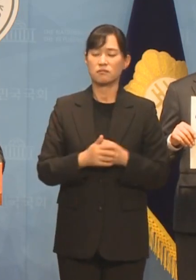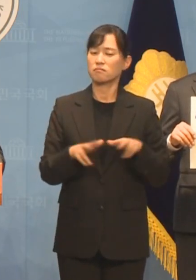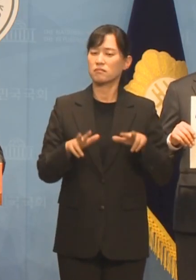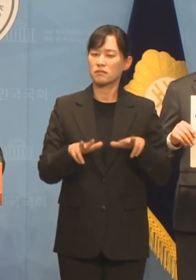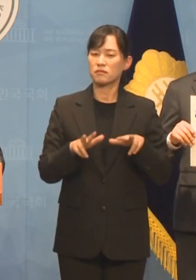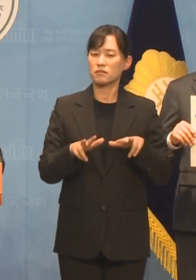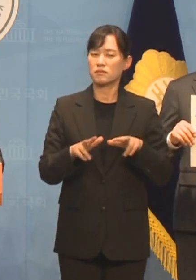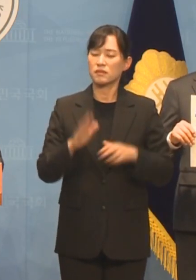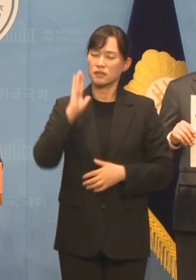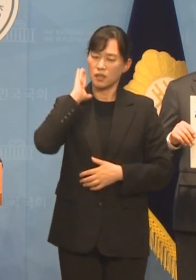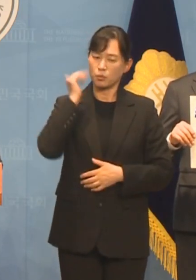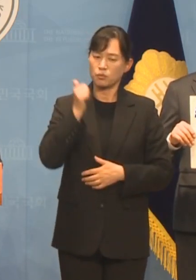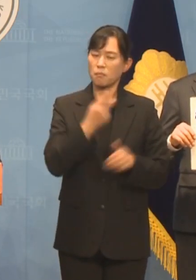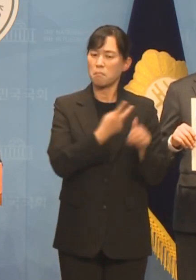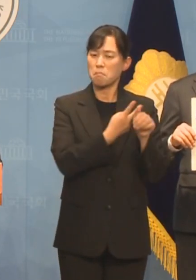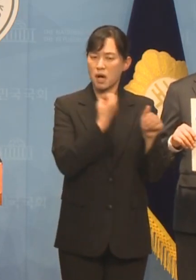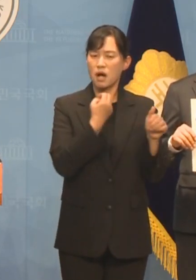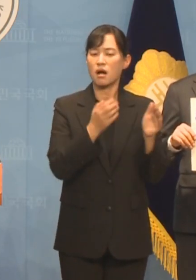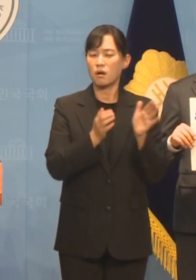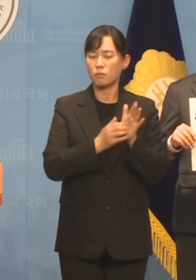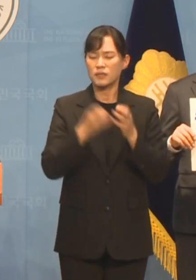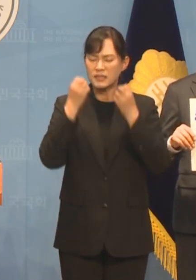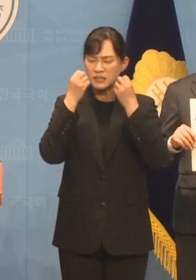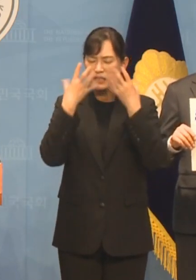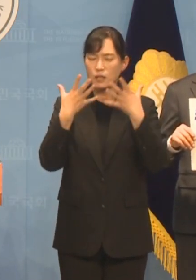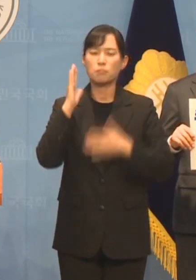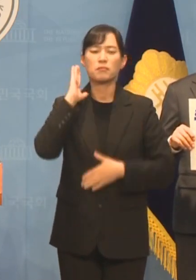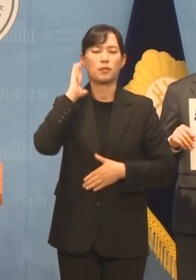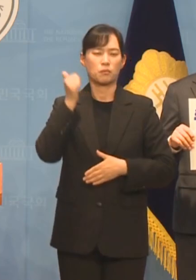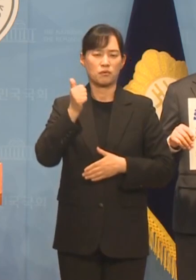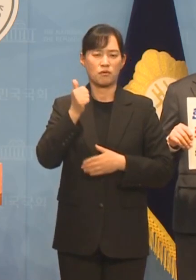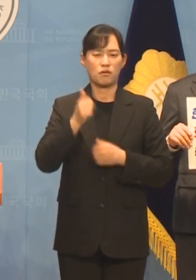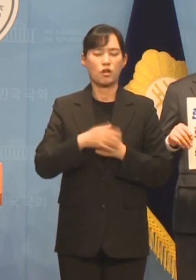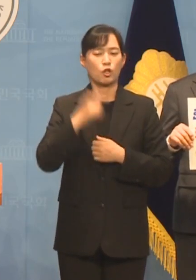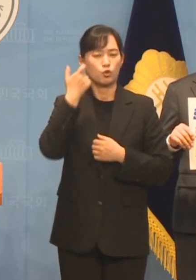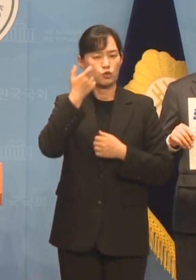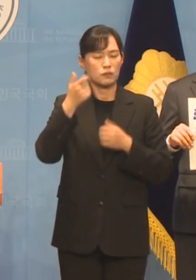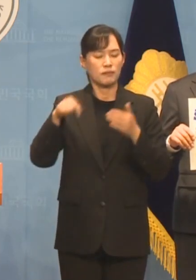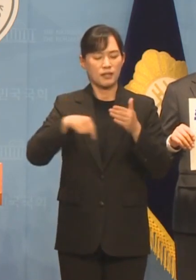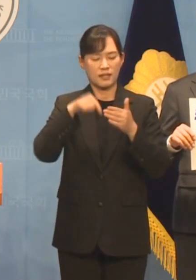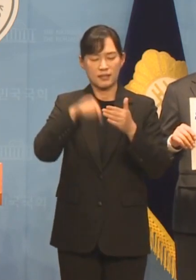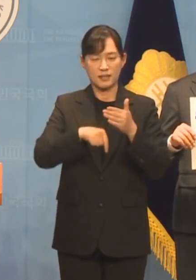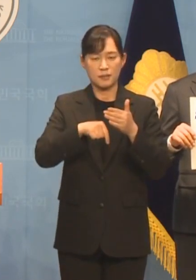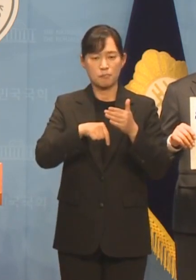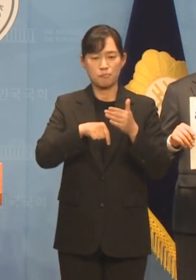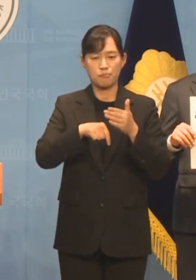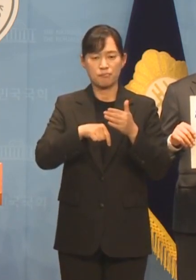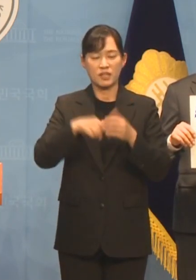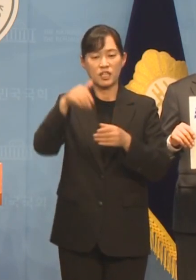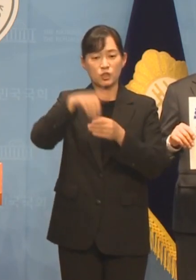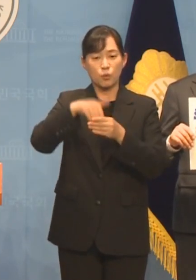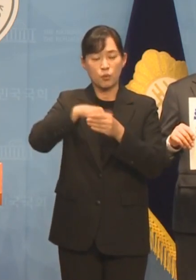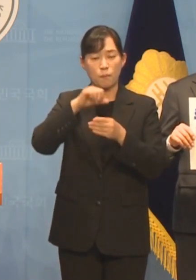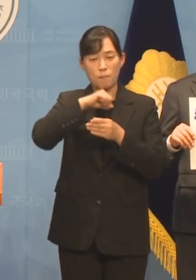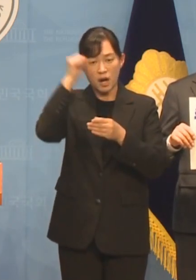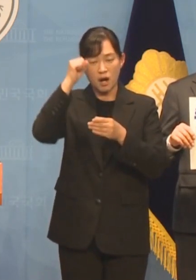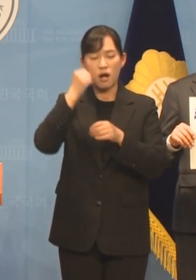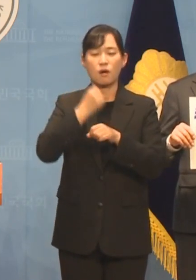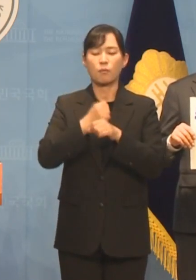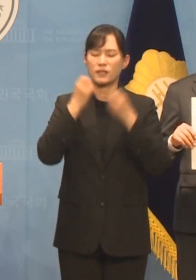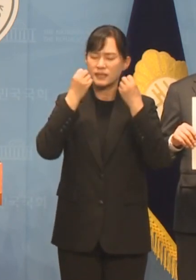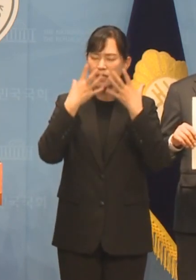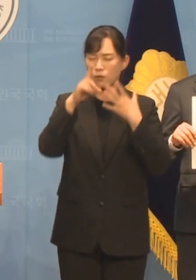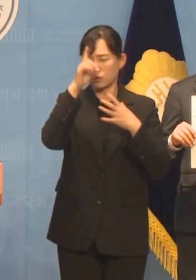지금 대통령이 탄핵되고 새로운 대통령이 60일 내에 선거로 뽑히고 새로운